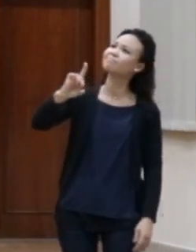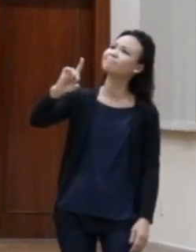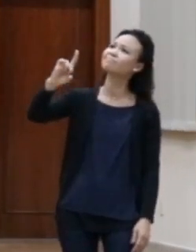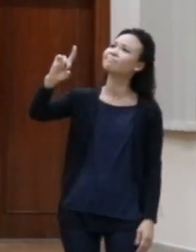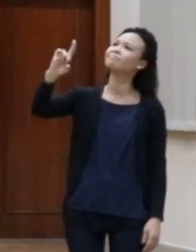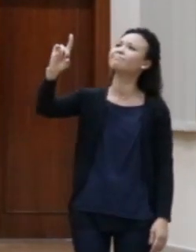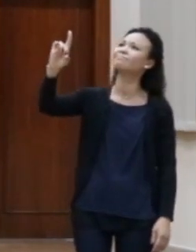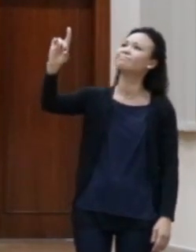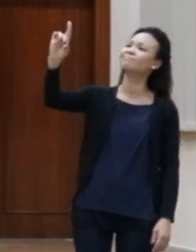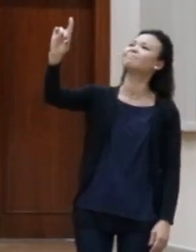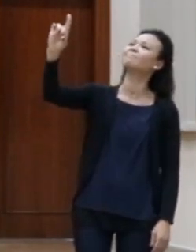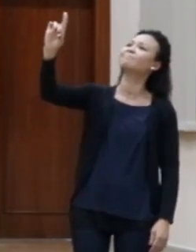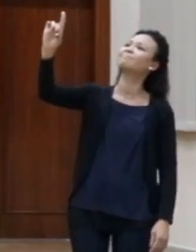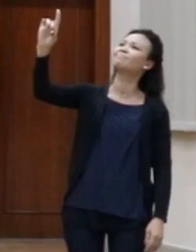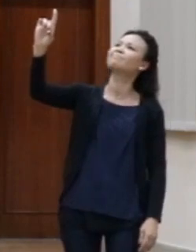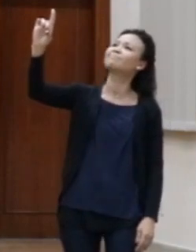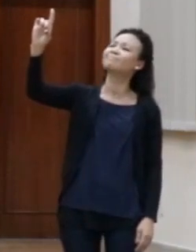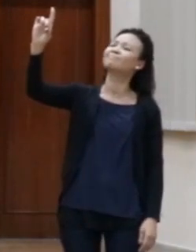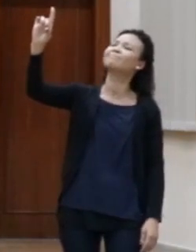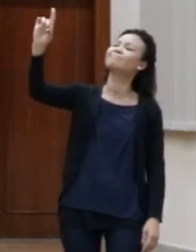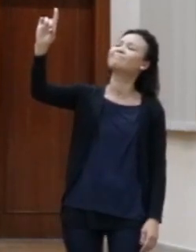alegrarei em ti.